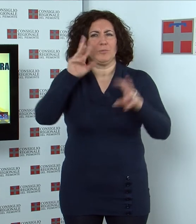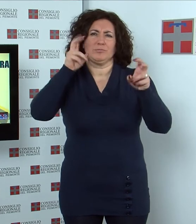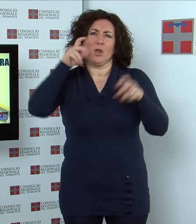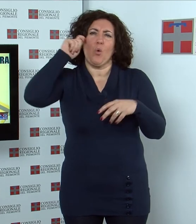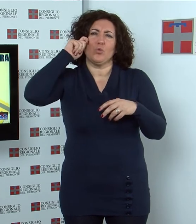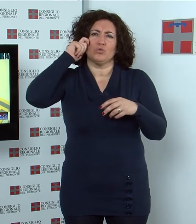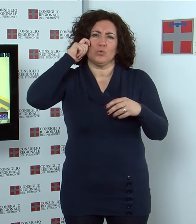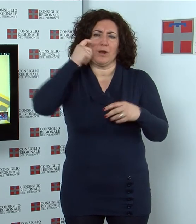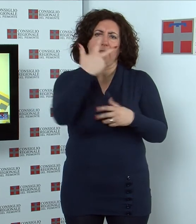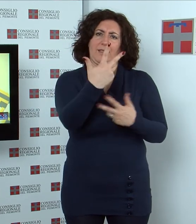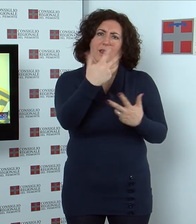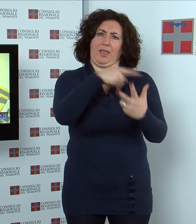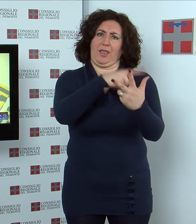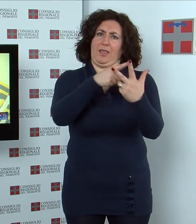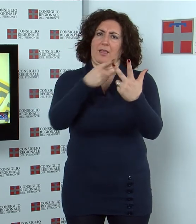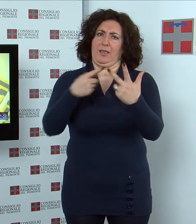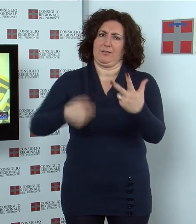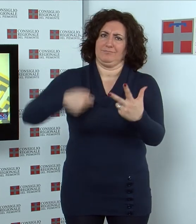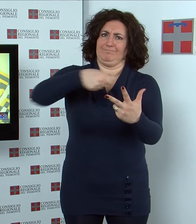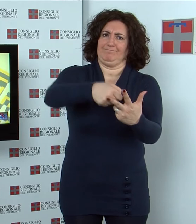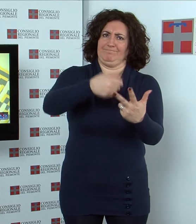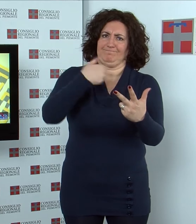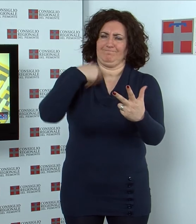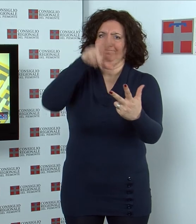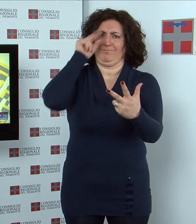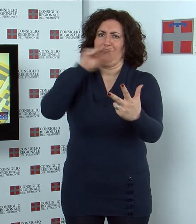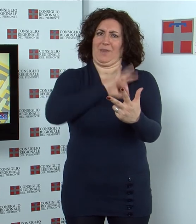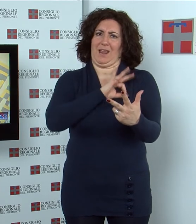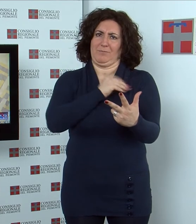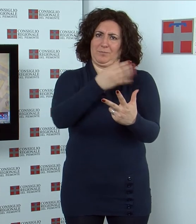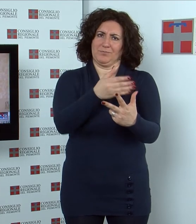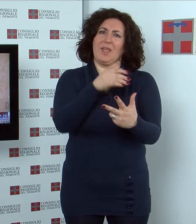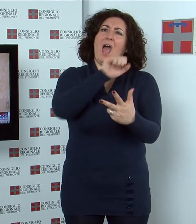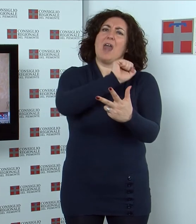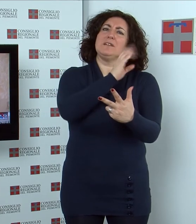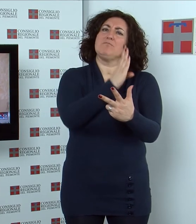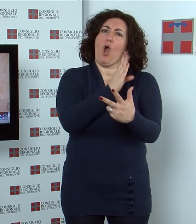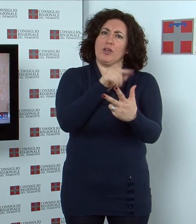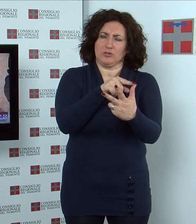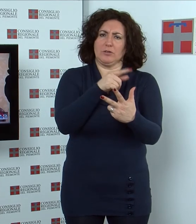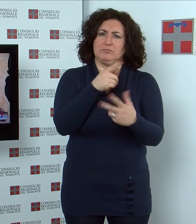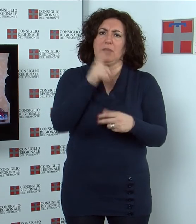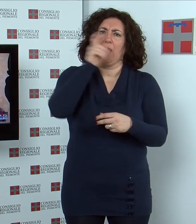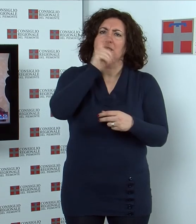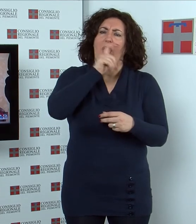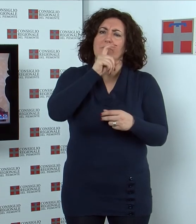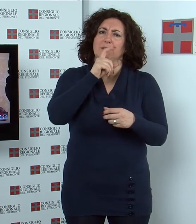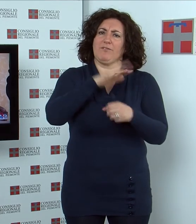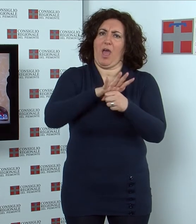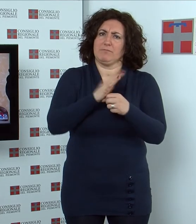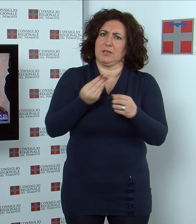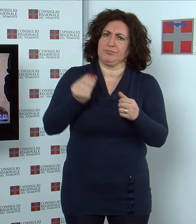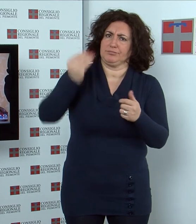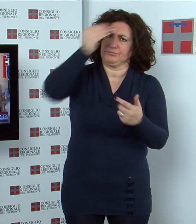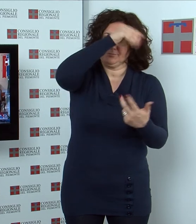le Università di Torino e del Piemonte Orientale. Annalisa Boido analizza il sovraindebitamento delle famiglie, Cristina Rovera esamina i